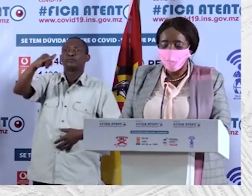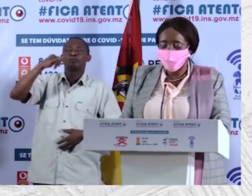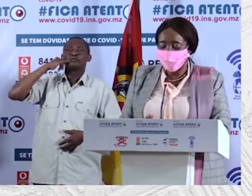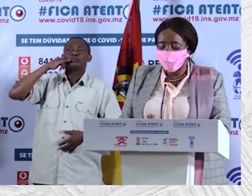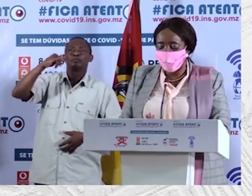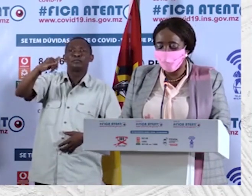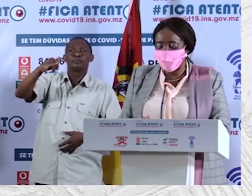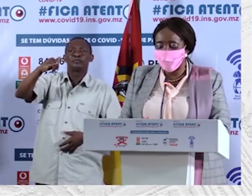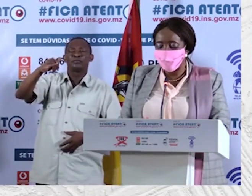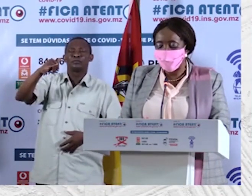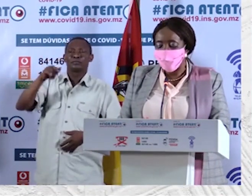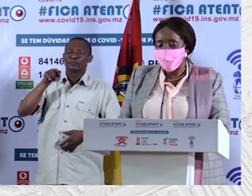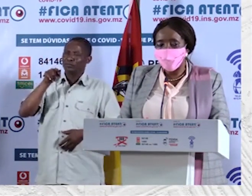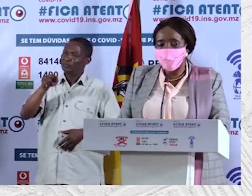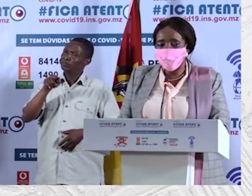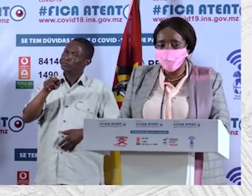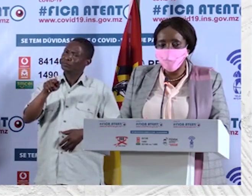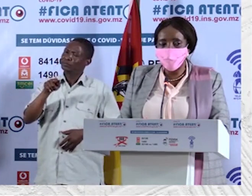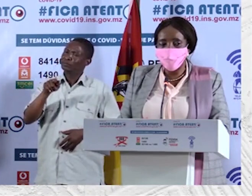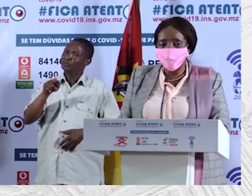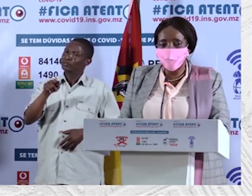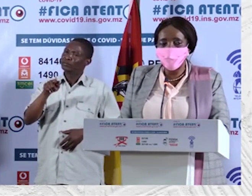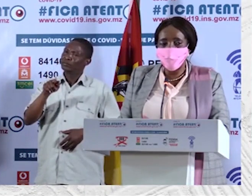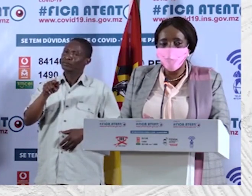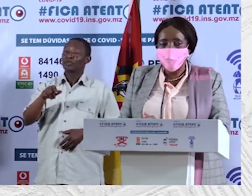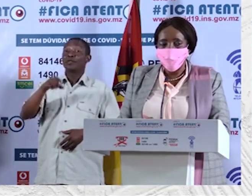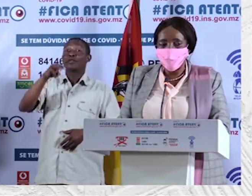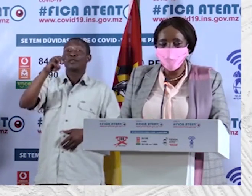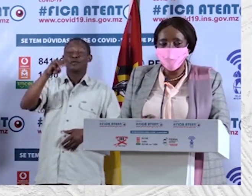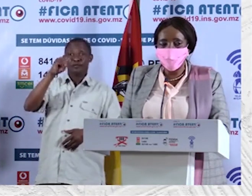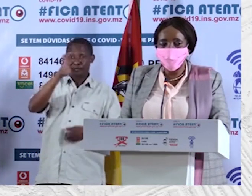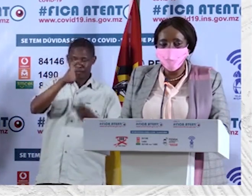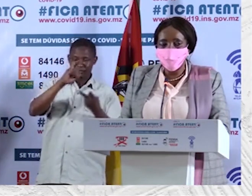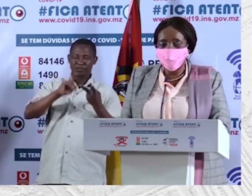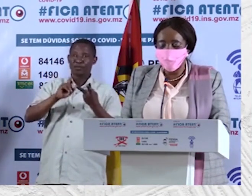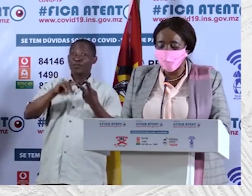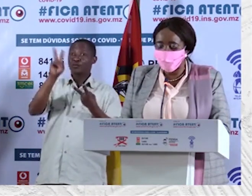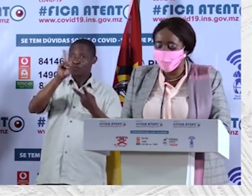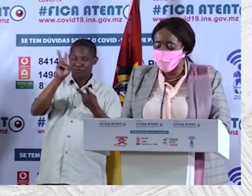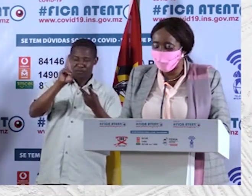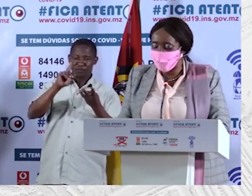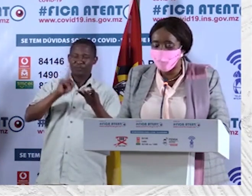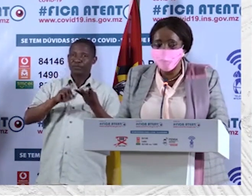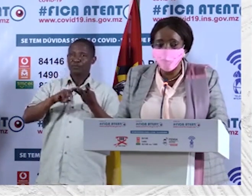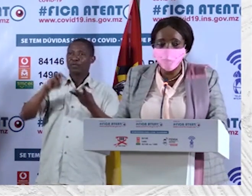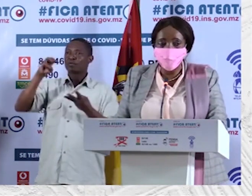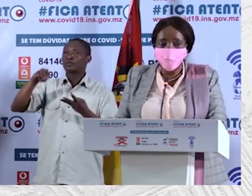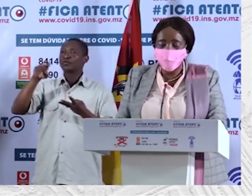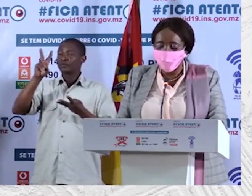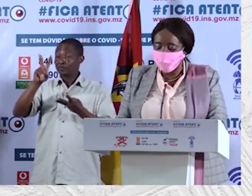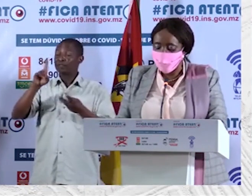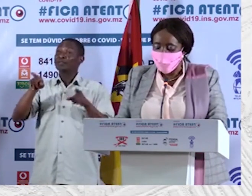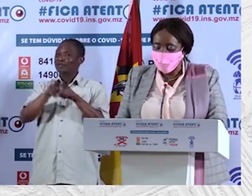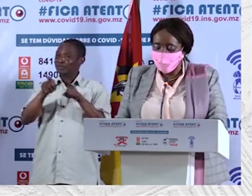110. Portanto, para além de MCL, Vodacom e Movitel, também temos o centro de chamadas do Ministério